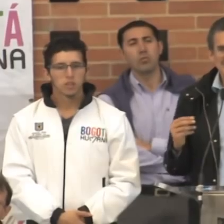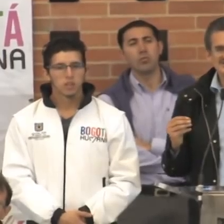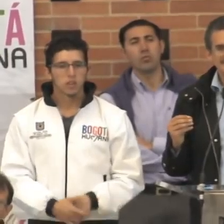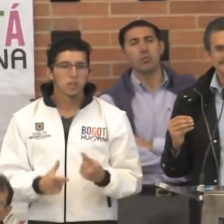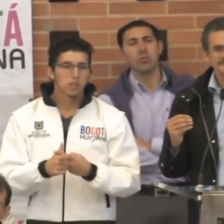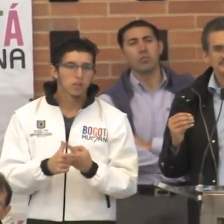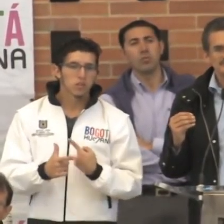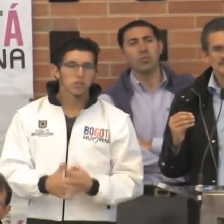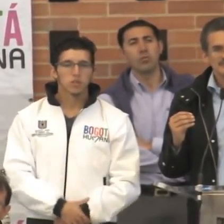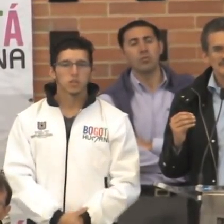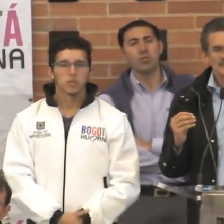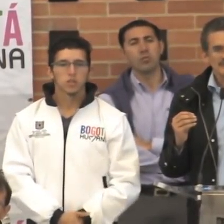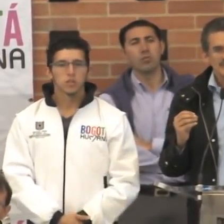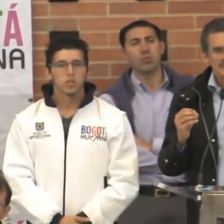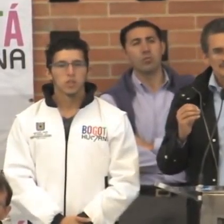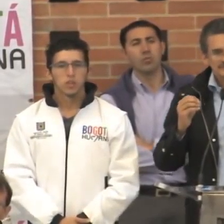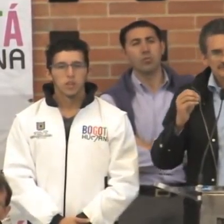Entonces,